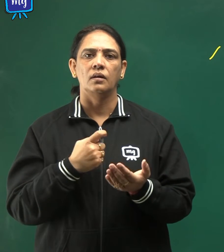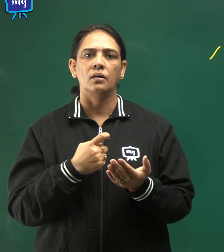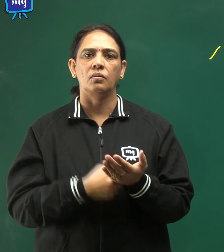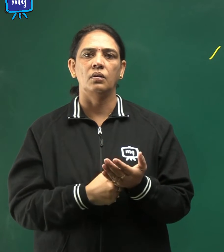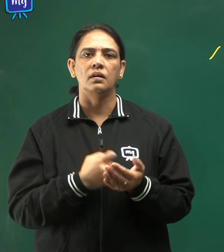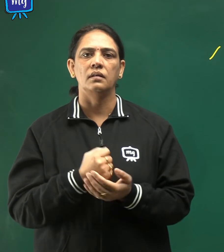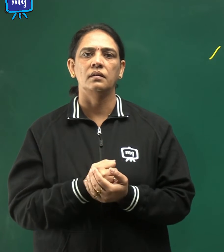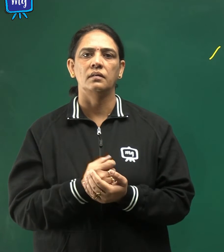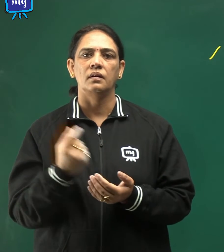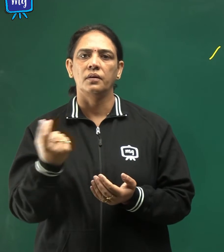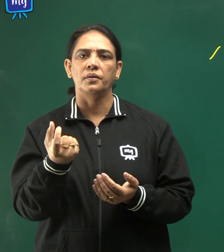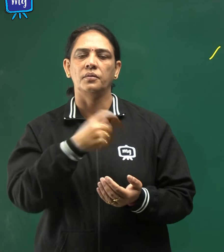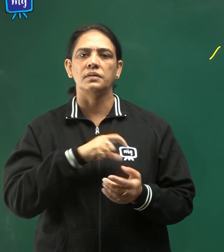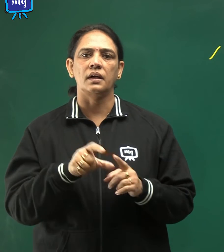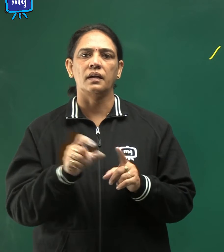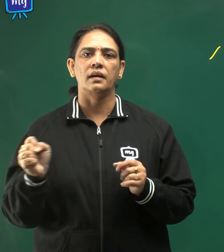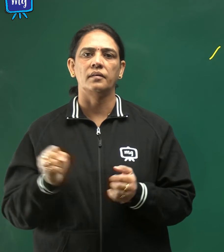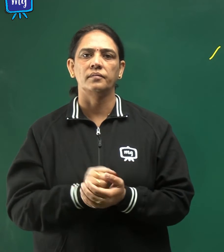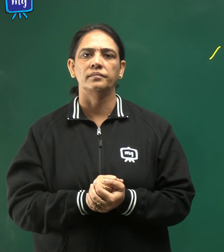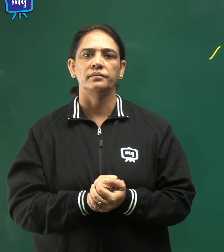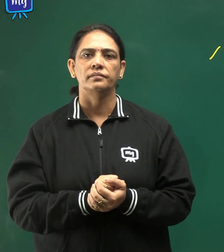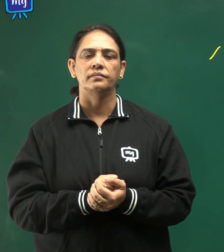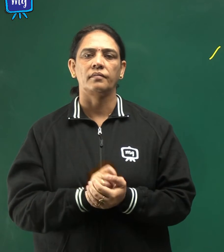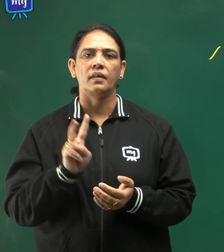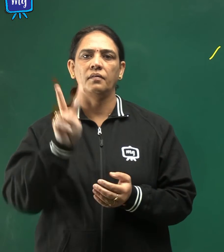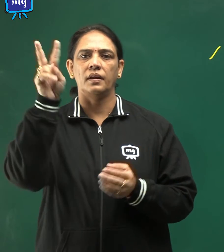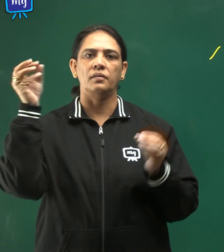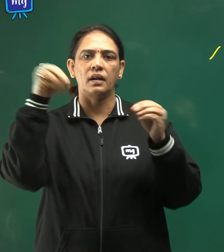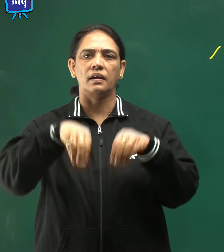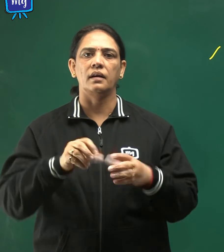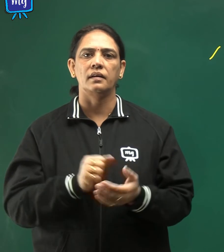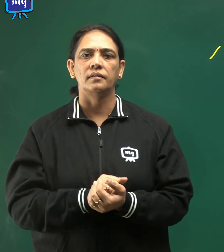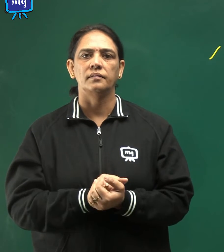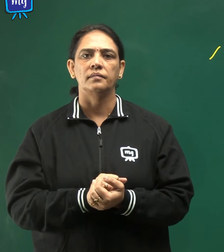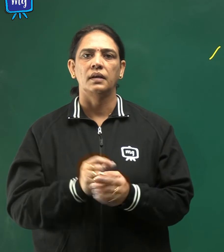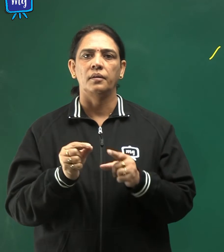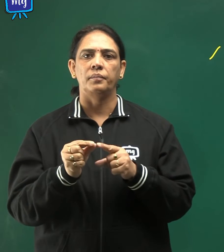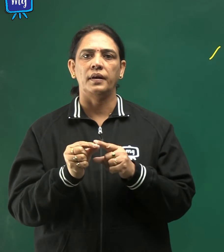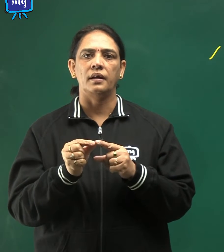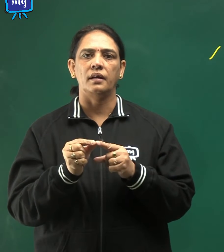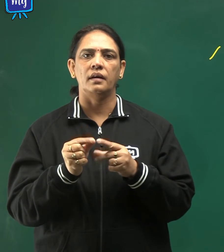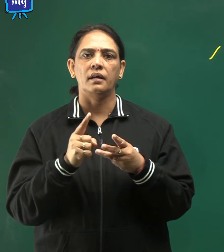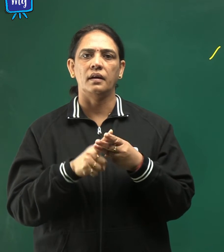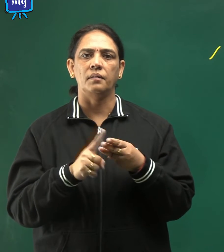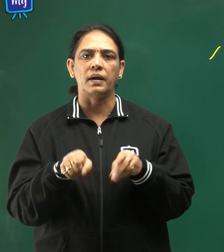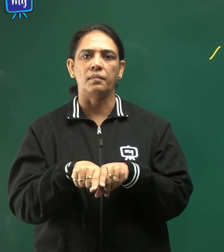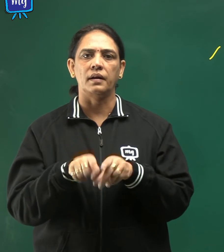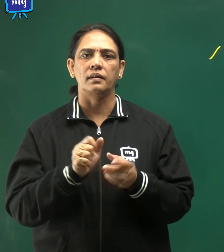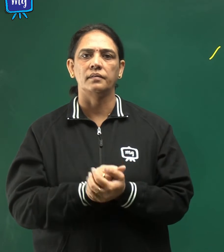फॉर्मूला यूज करेंगे, मान रखेंगे पीई बराबर